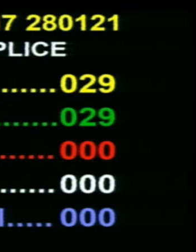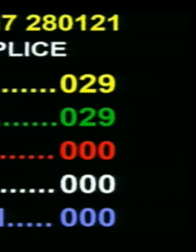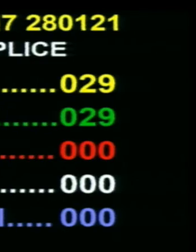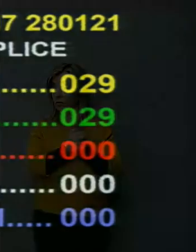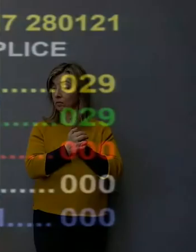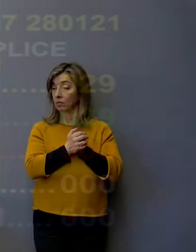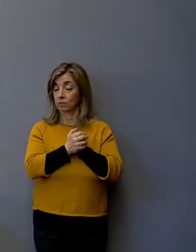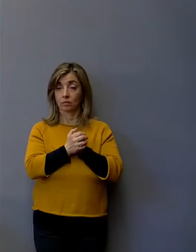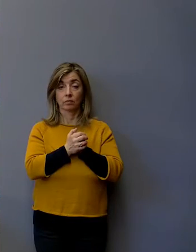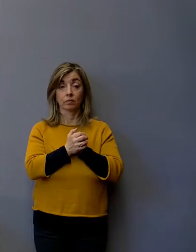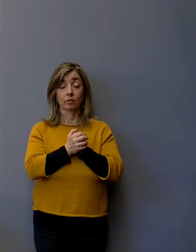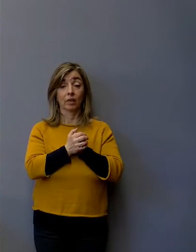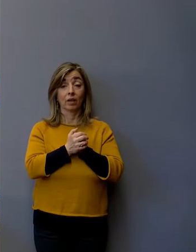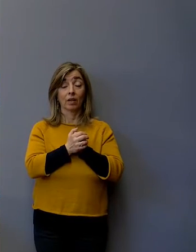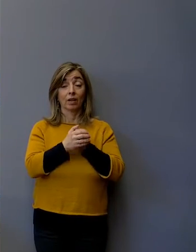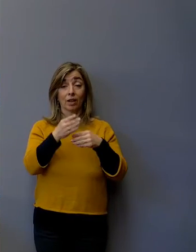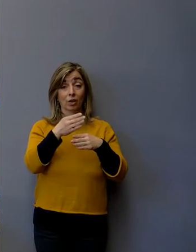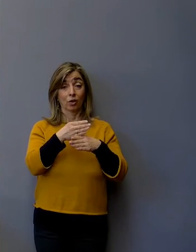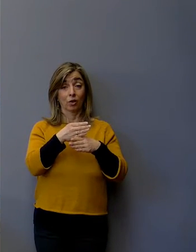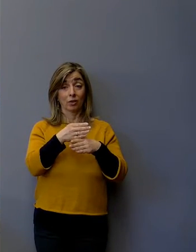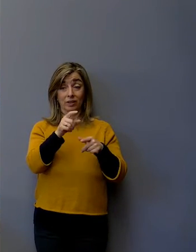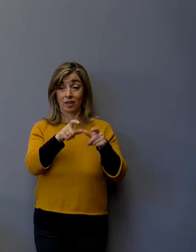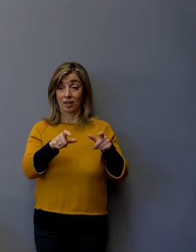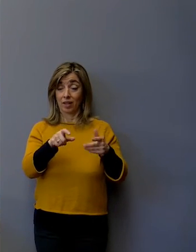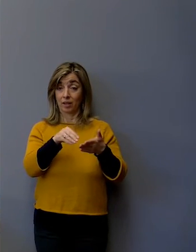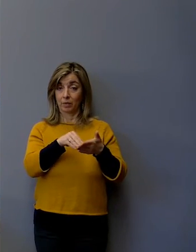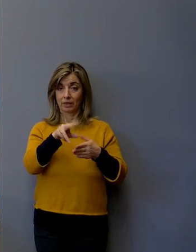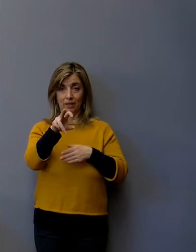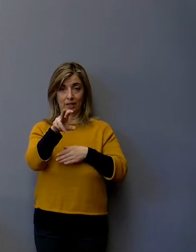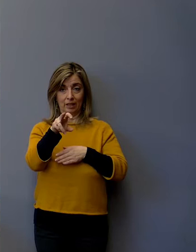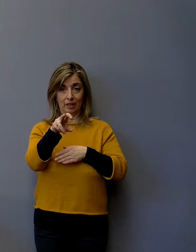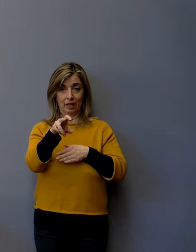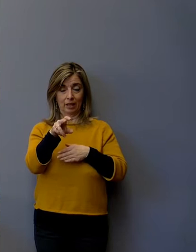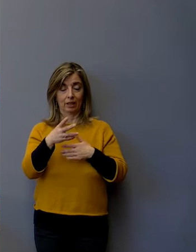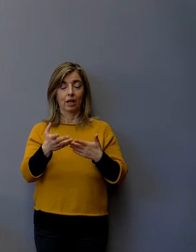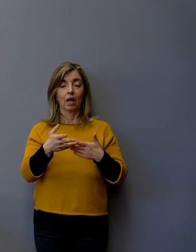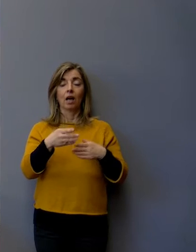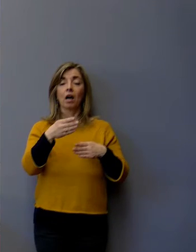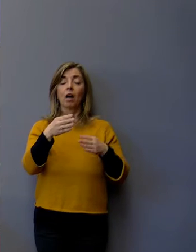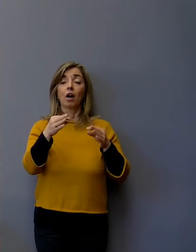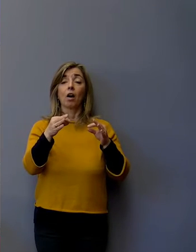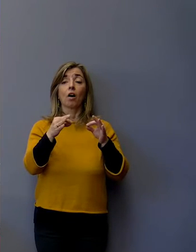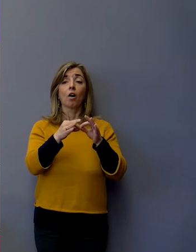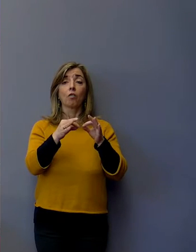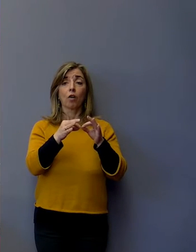trenta consiglieri presenti in aula favorevoli consiglieri avvenente